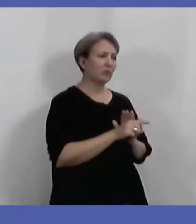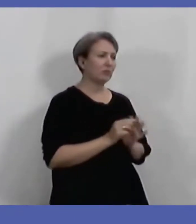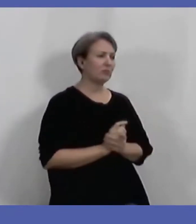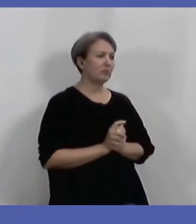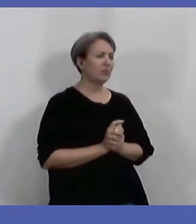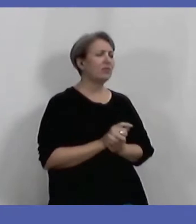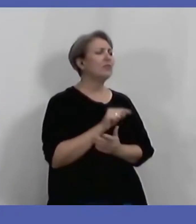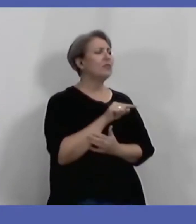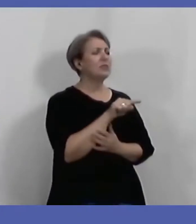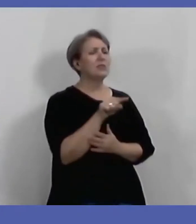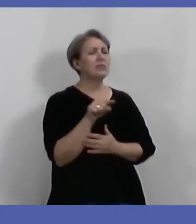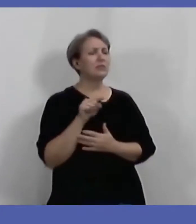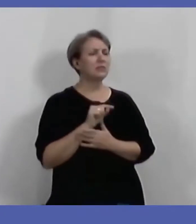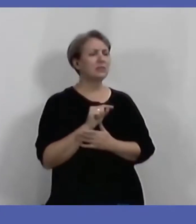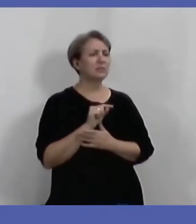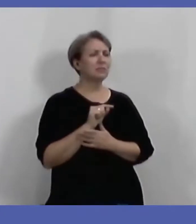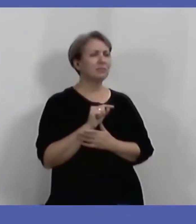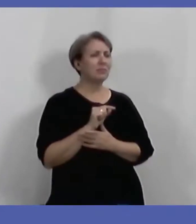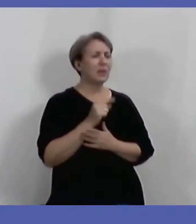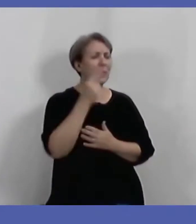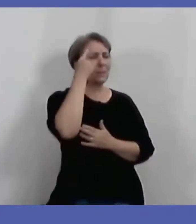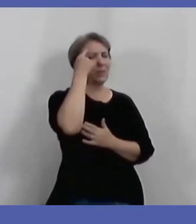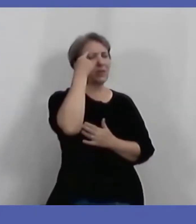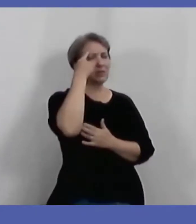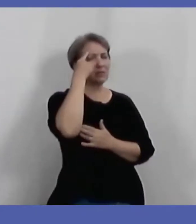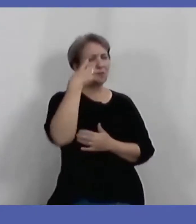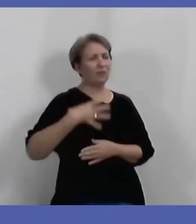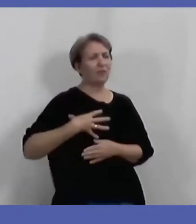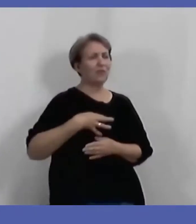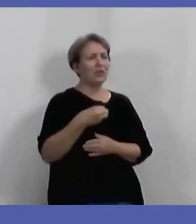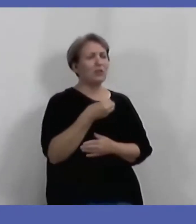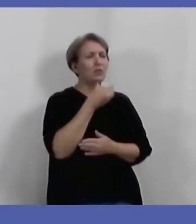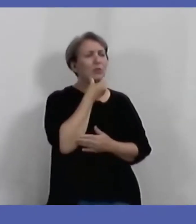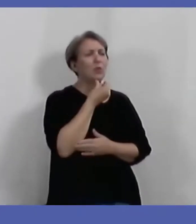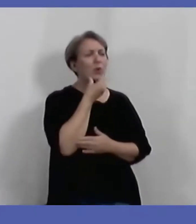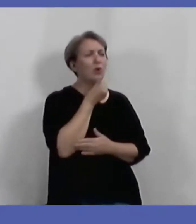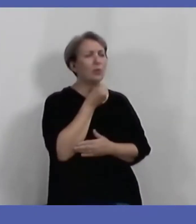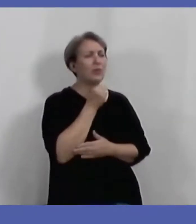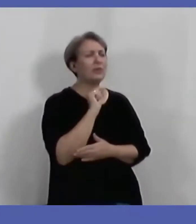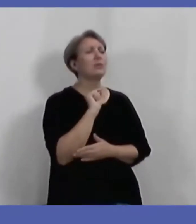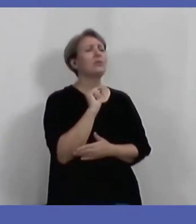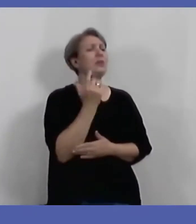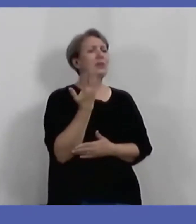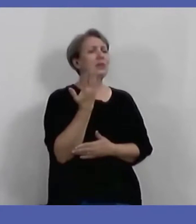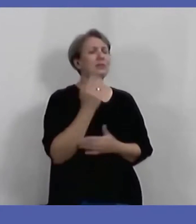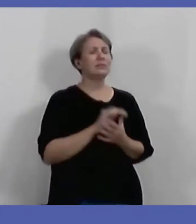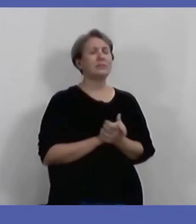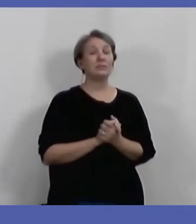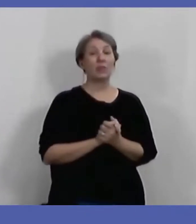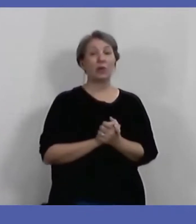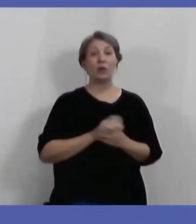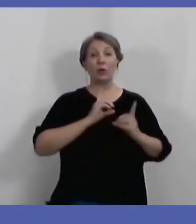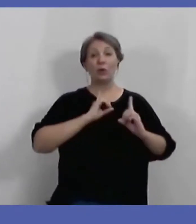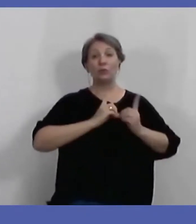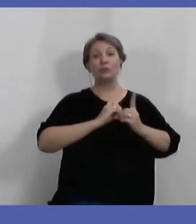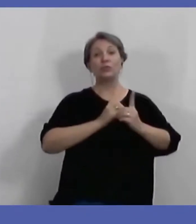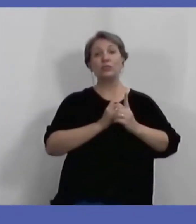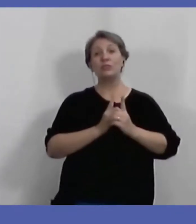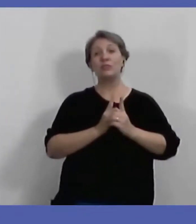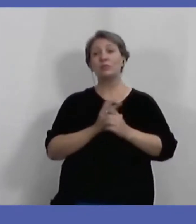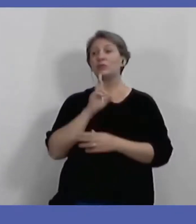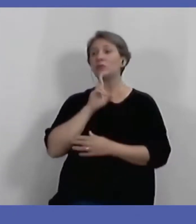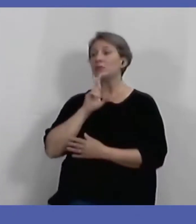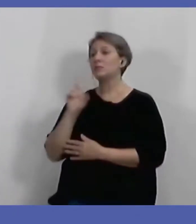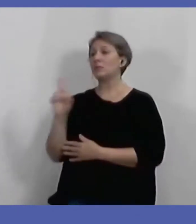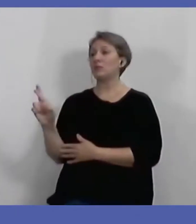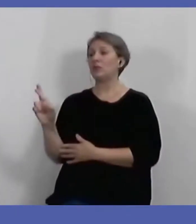das pessoas que eles contatam, né? Uns dizem João Batista, outros Elias e outros